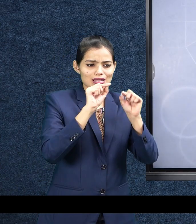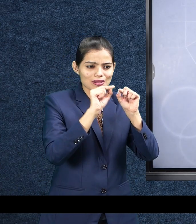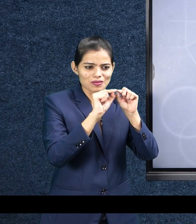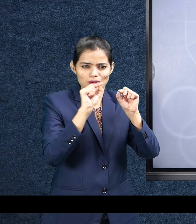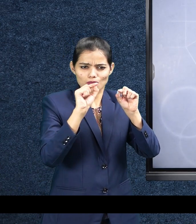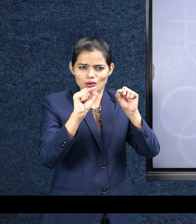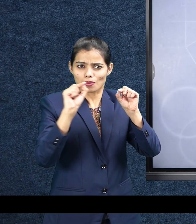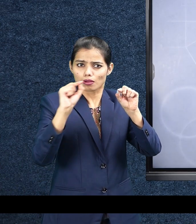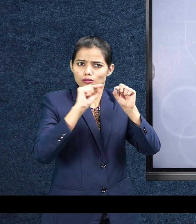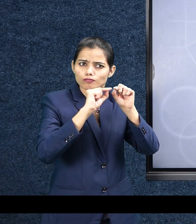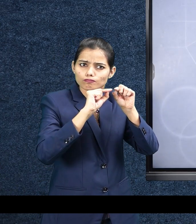கூட்டுத்தன்மை,